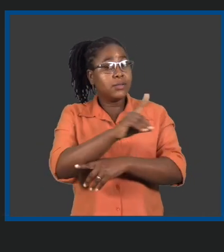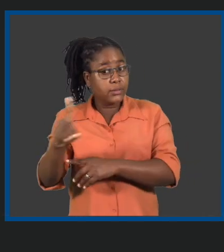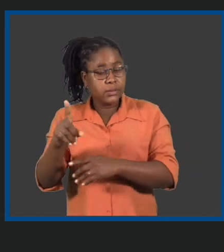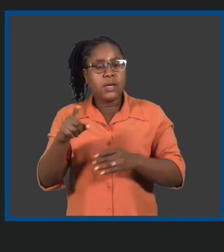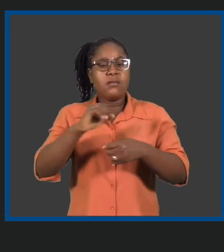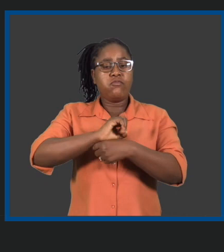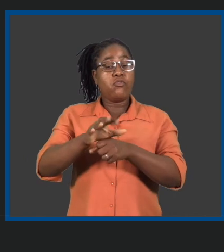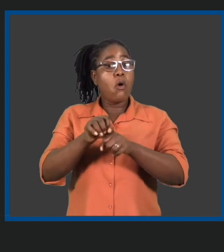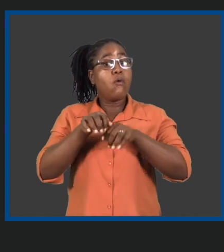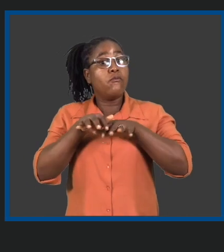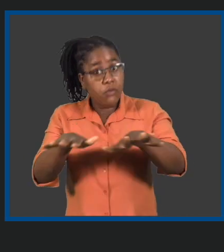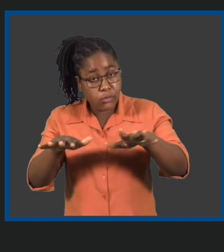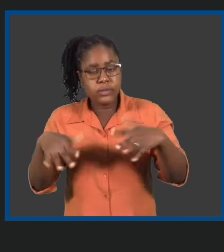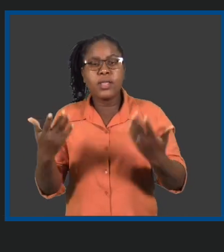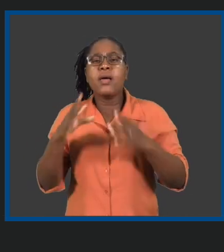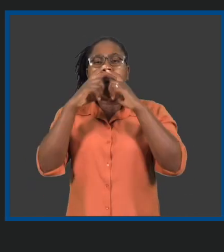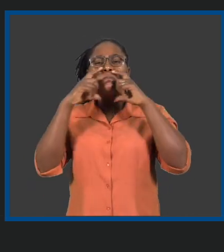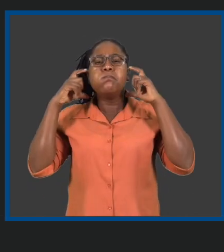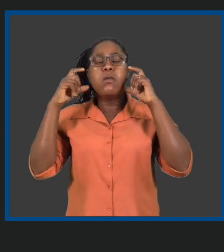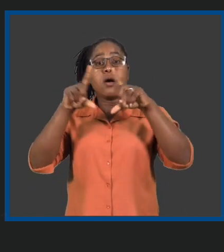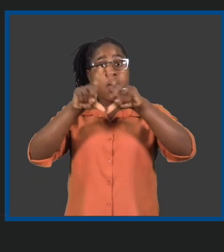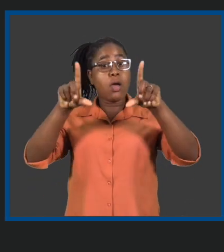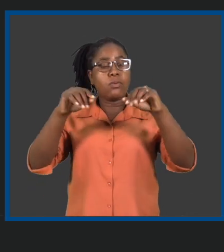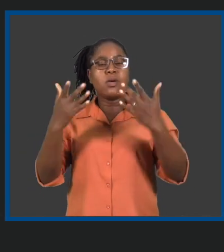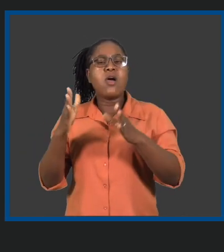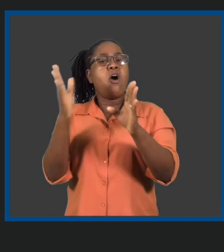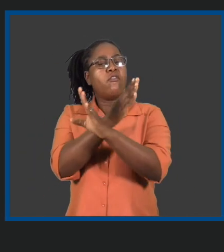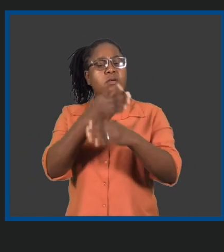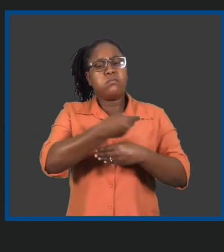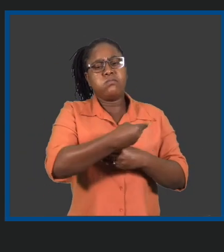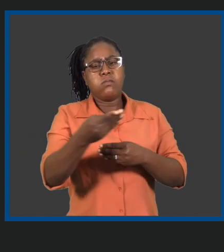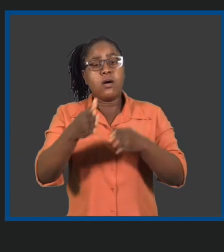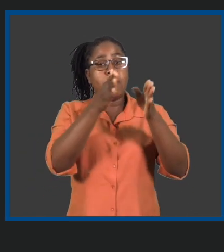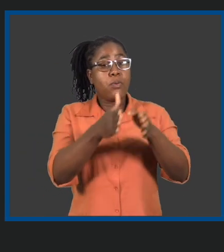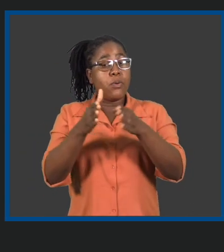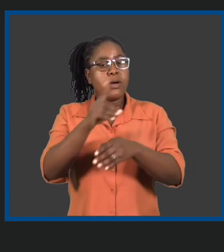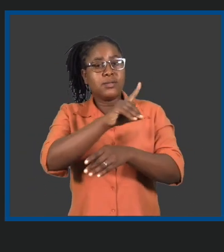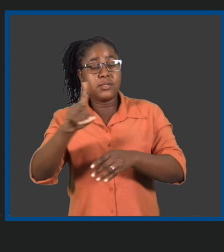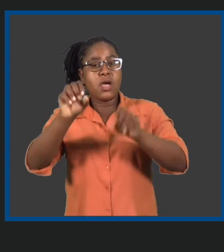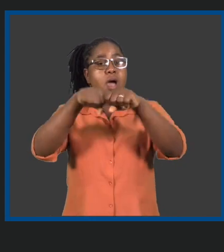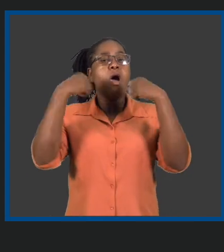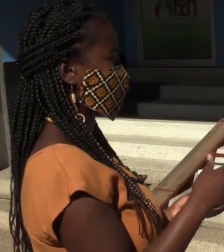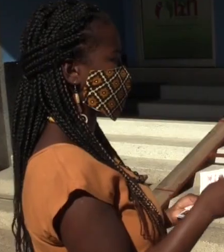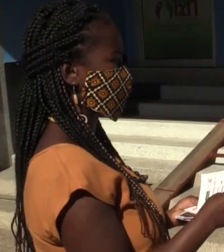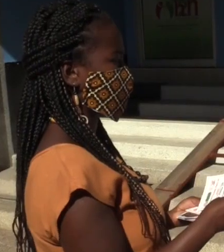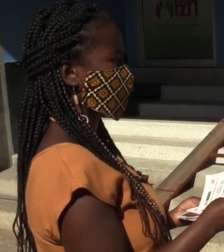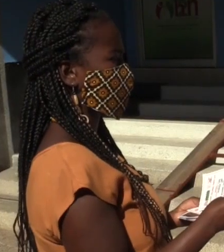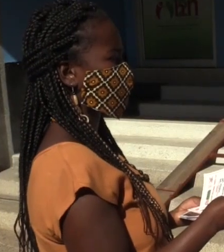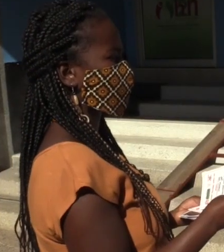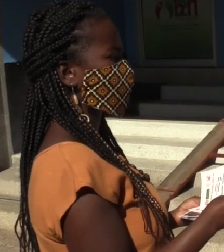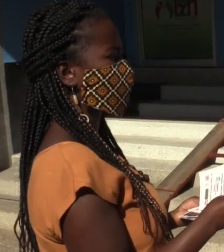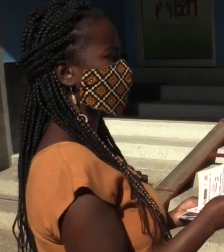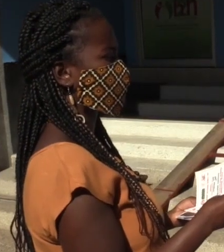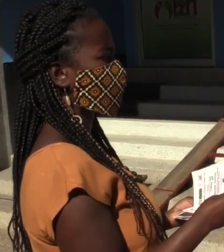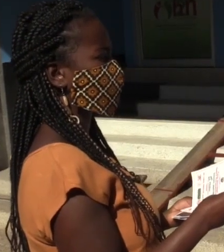pessoas com deficiência durante a Covid-19. As máscaras foram entregues às associações de pessoas com